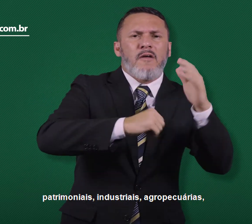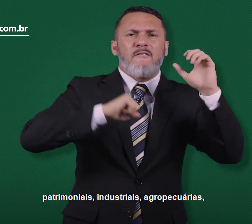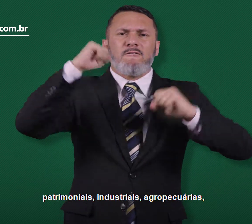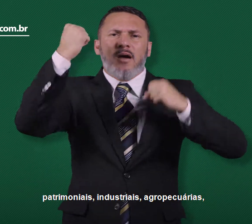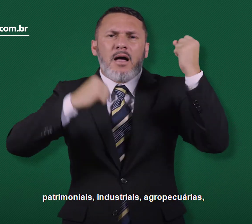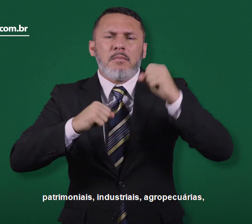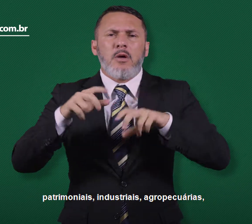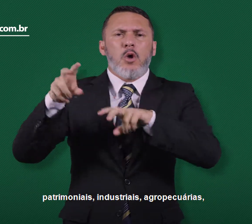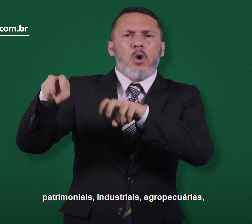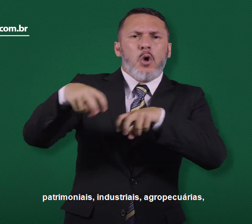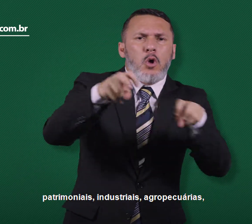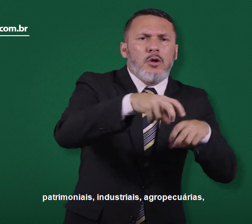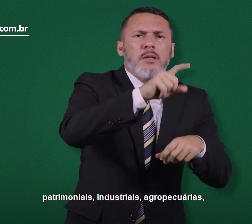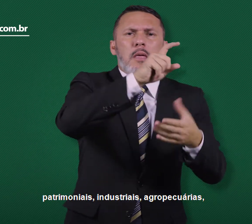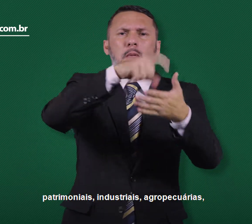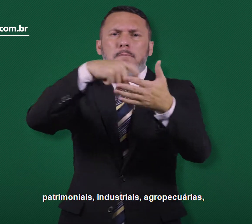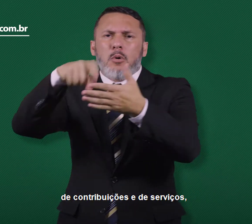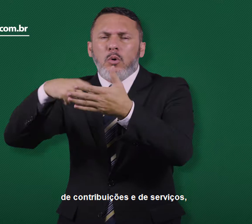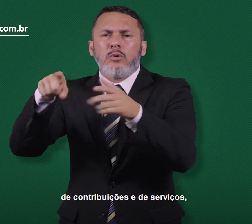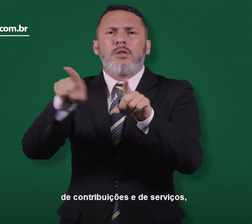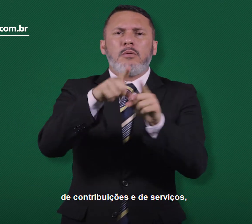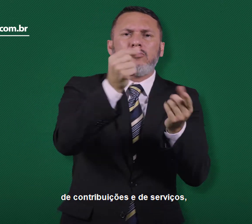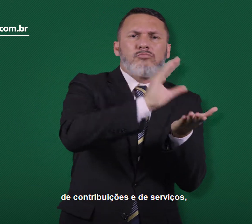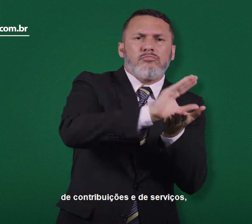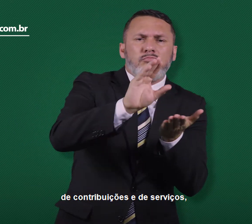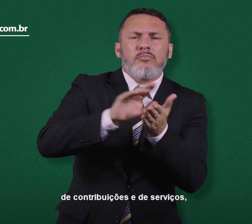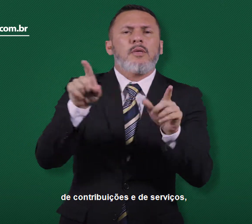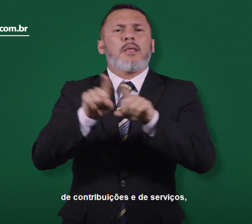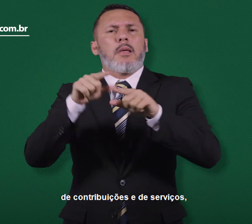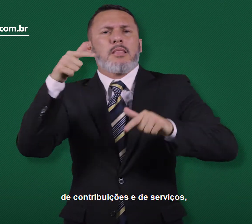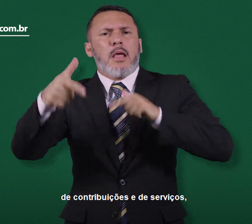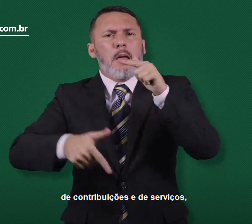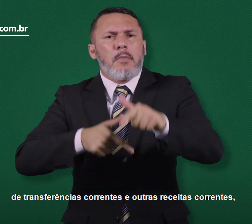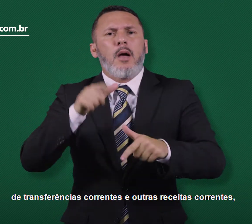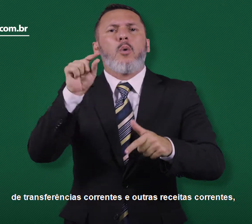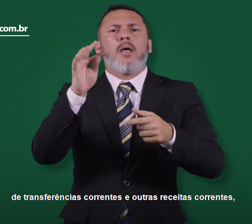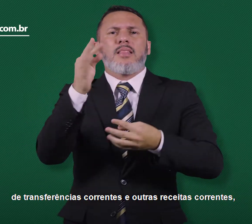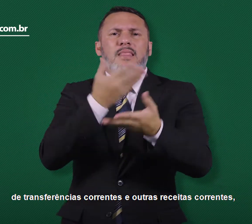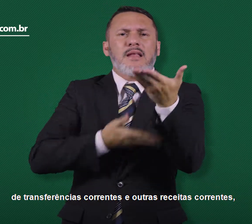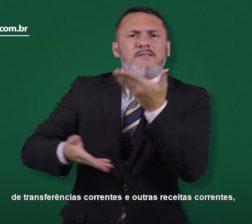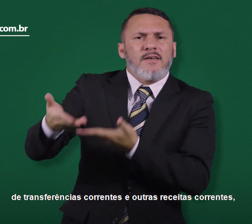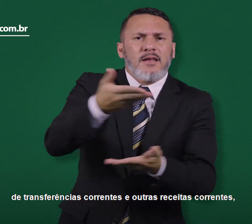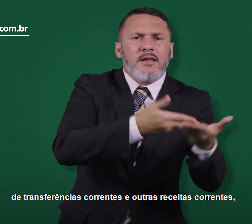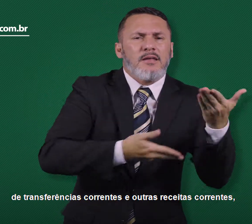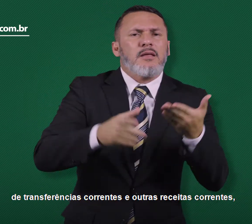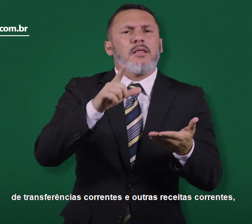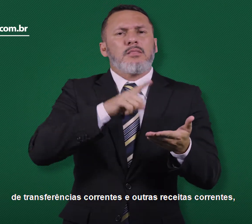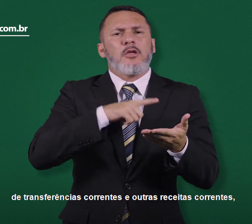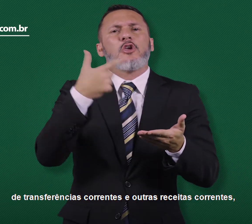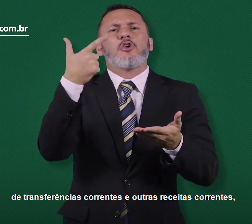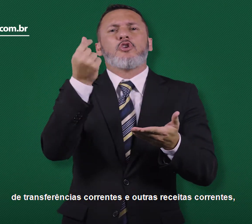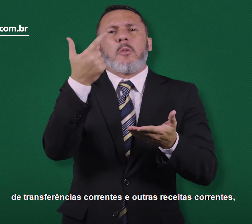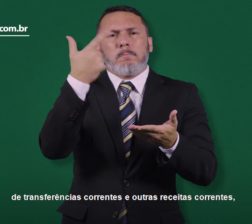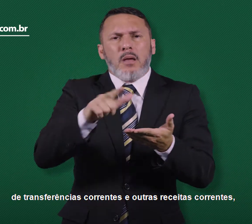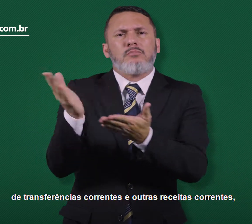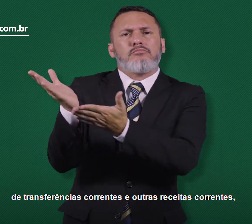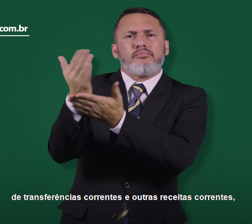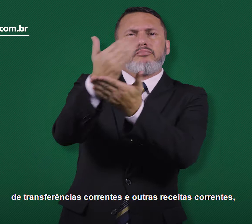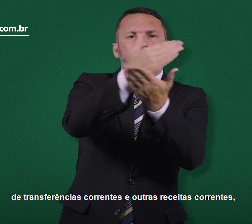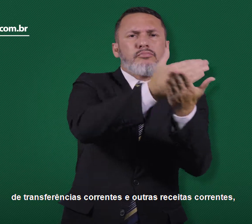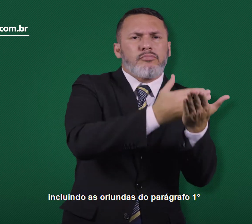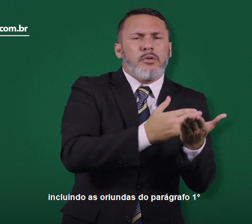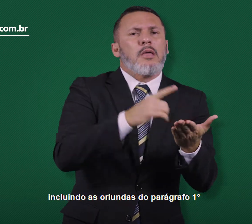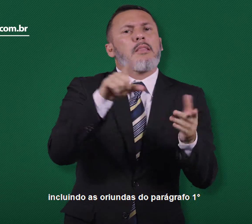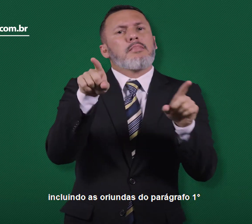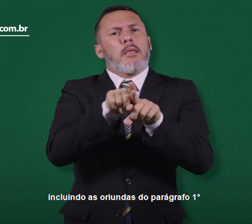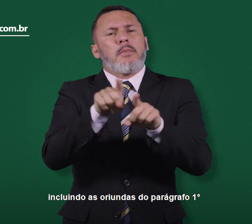patrimoniais, industriais, agropecuárias, de contribuições e de serviços, de transferências correntes e outras receitas